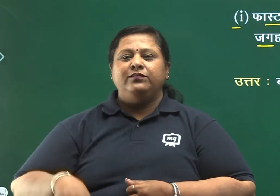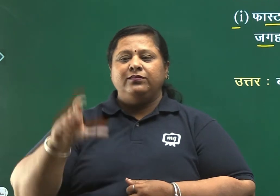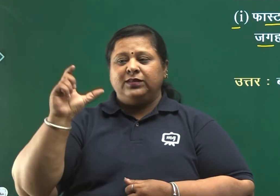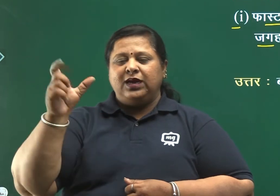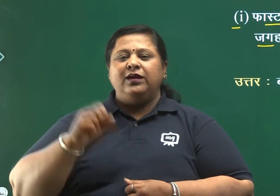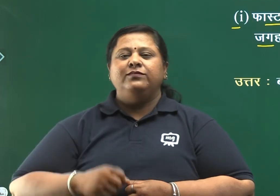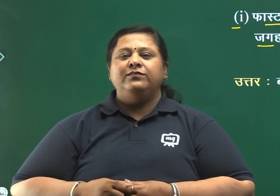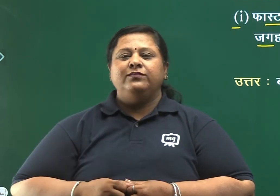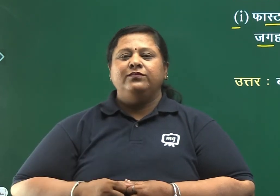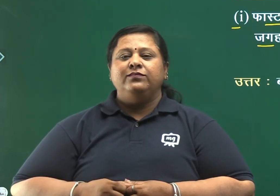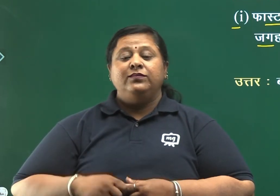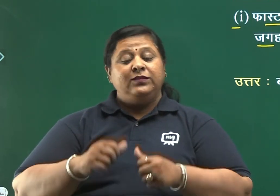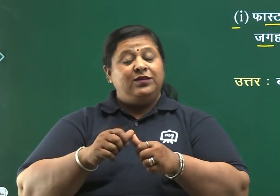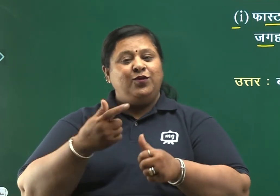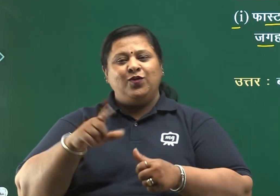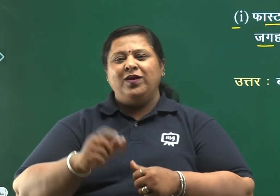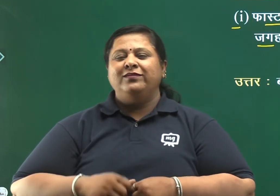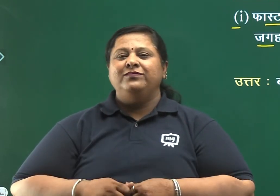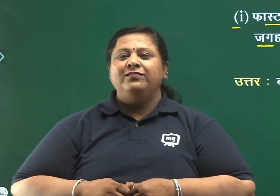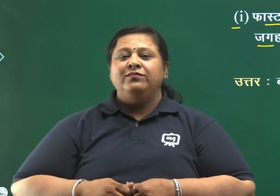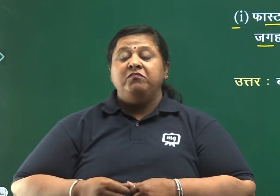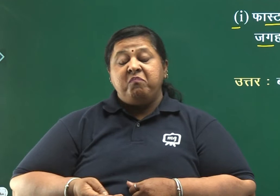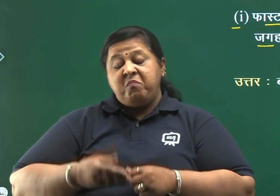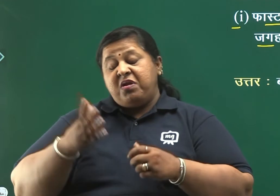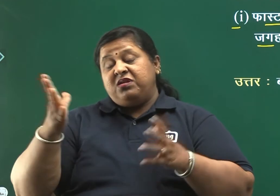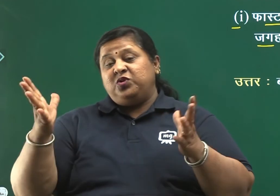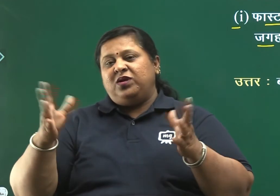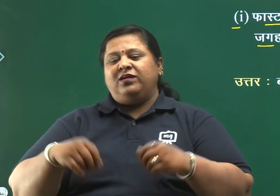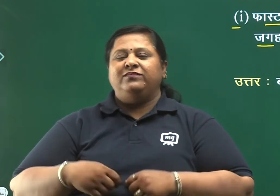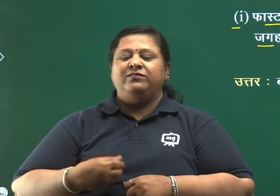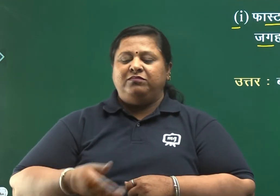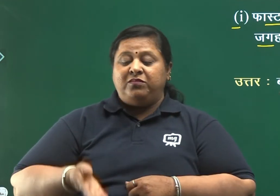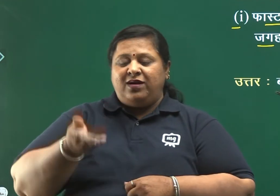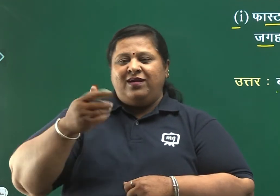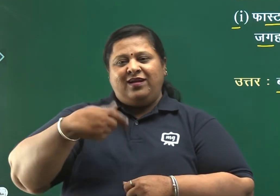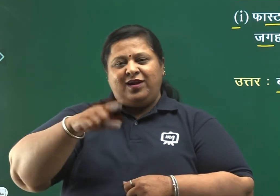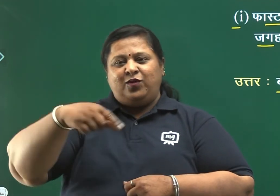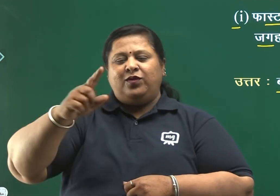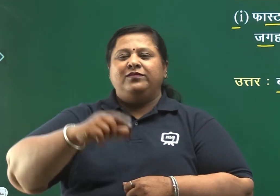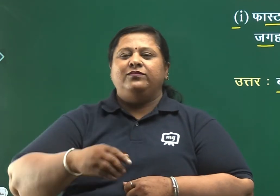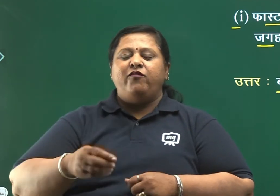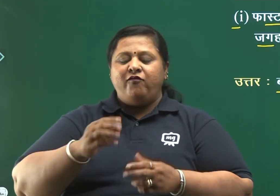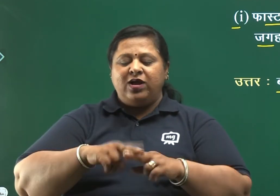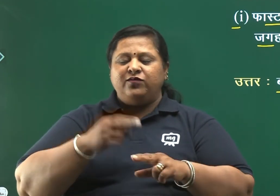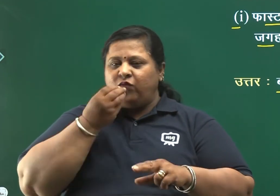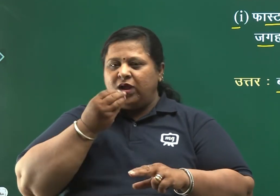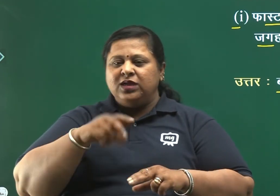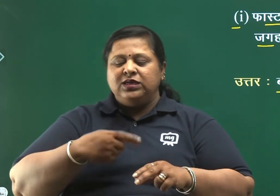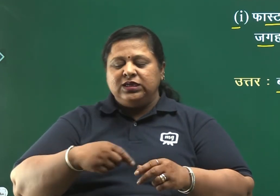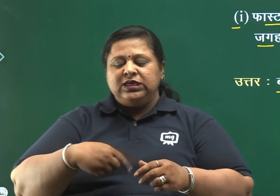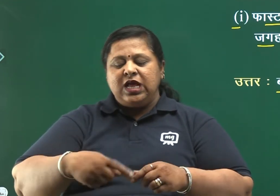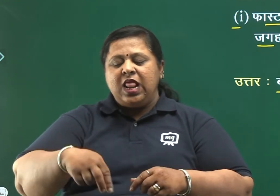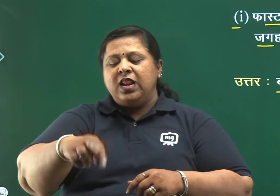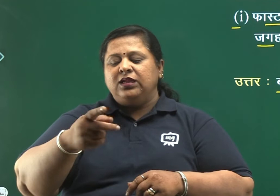विकल्प घट। तो हमारा सही उत्तर होगा बढ़। फास्ट फूड का चलन